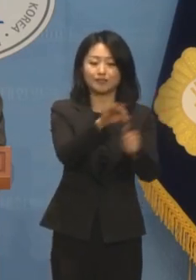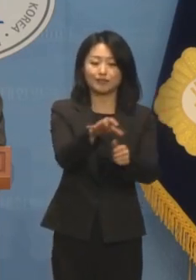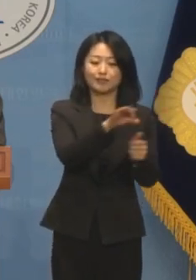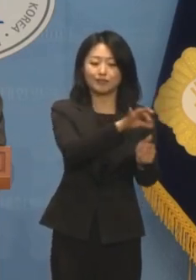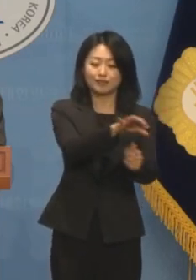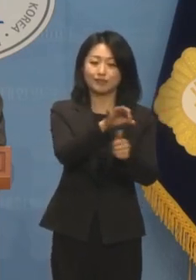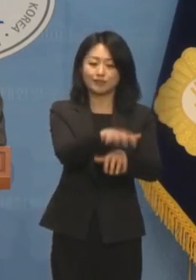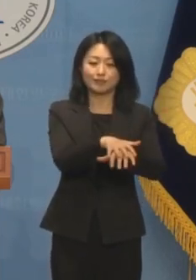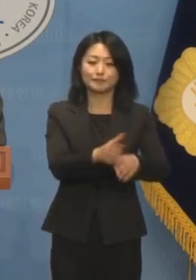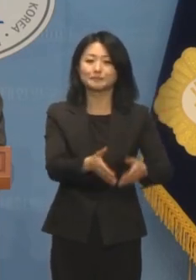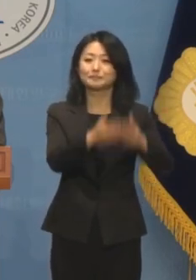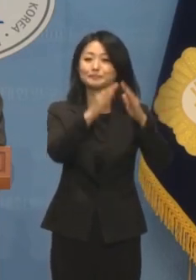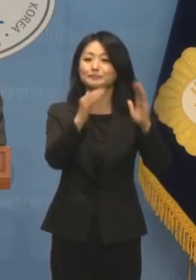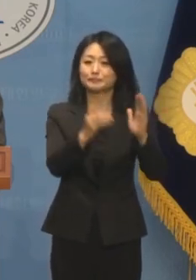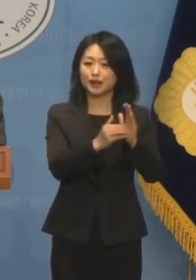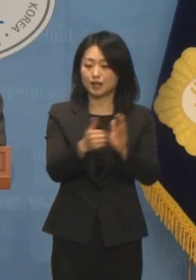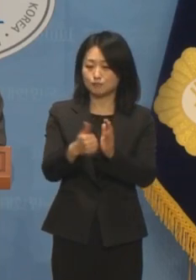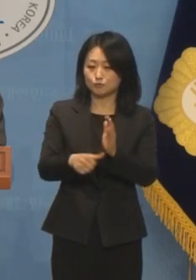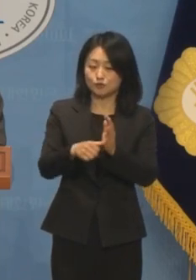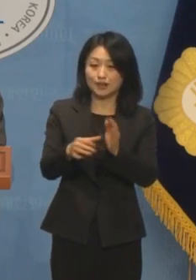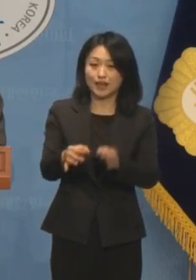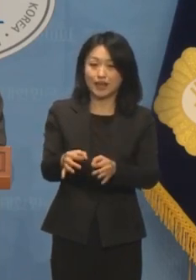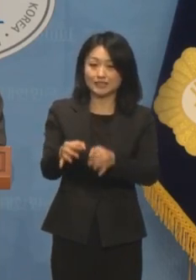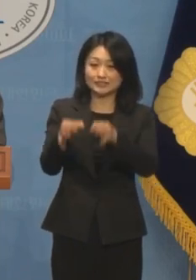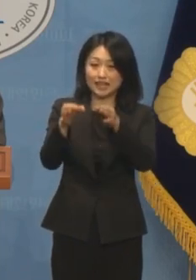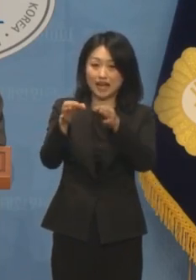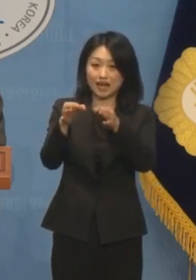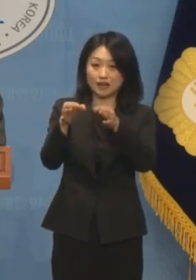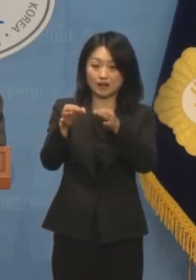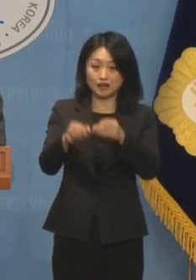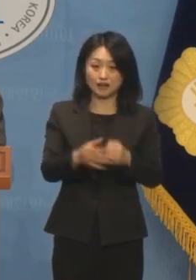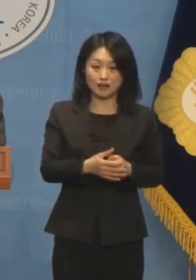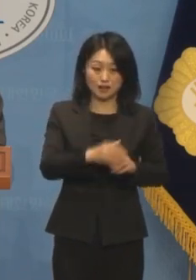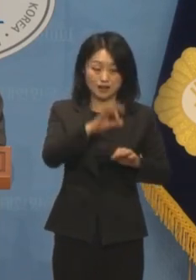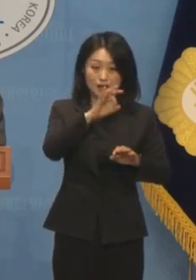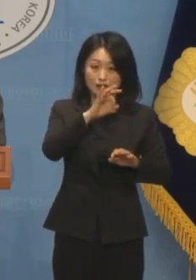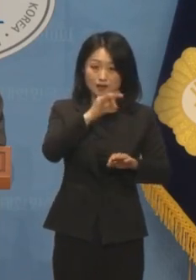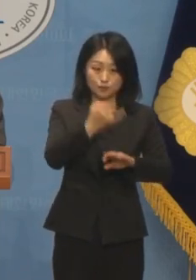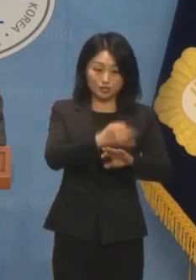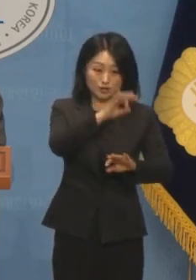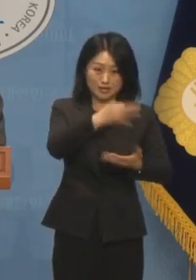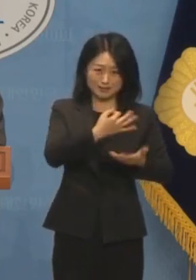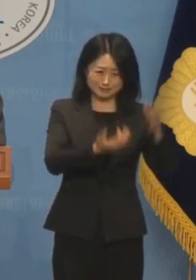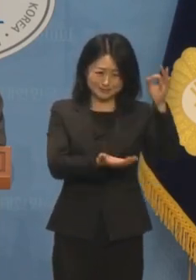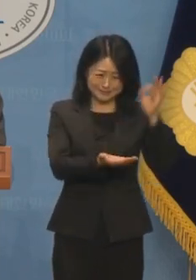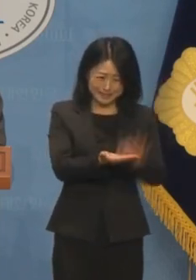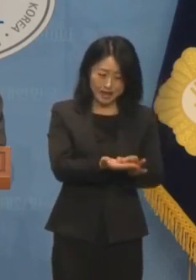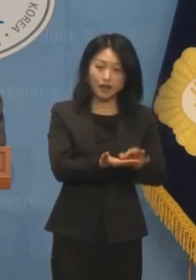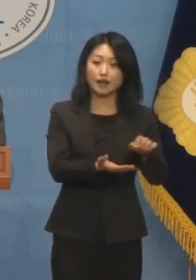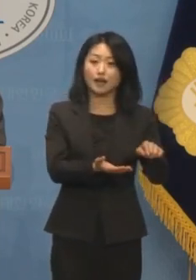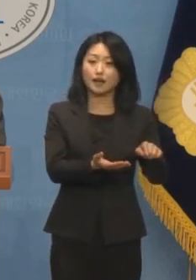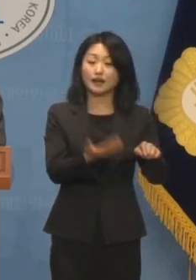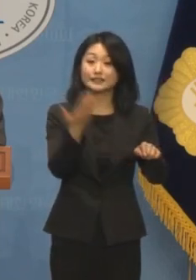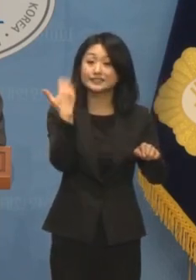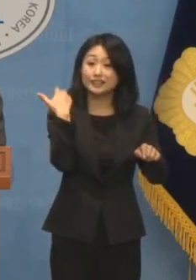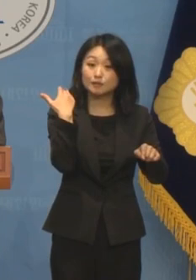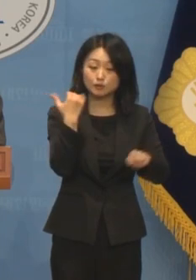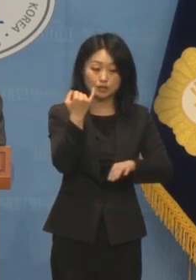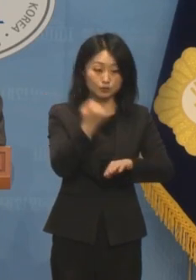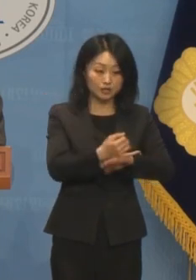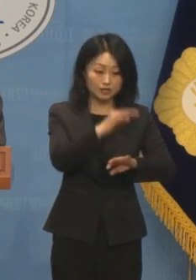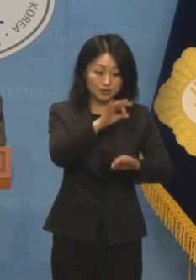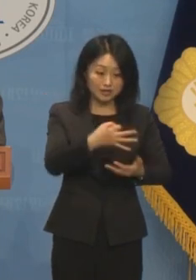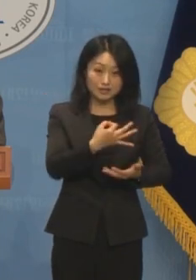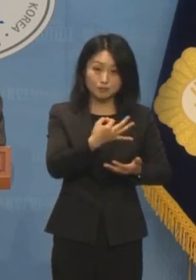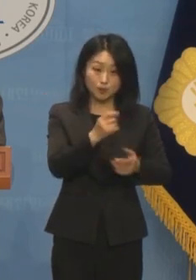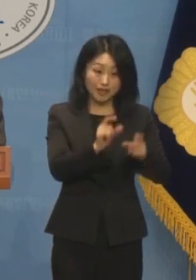배치했습니다. 물가 인상에 미치지도 못해 사실상 삭감된 것이나 다를 바 없었던 지난 최저임금 결정과